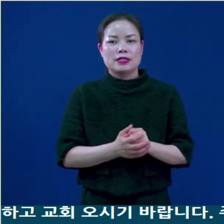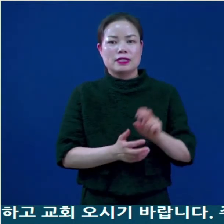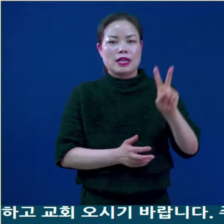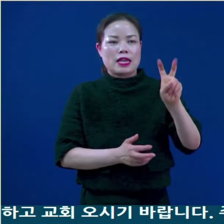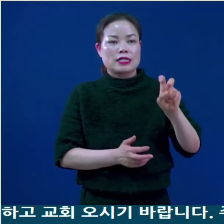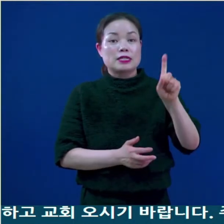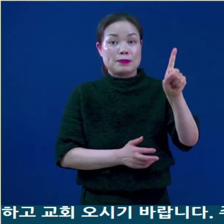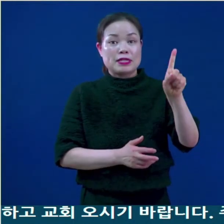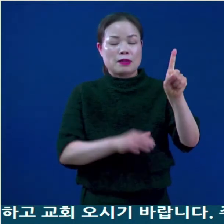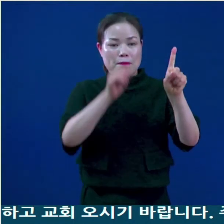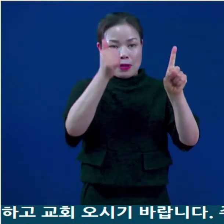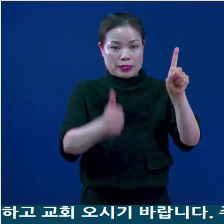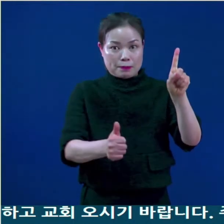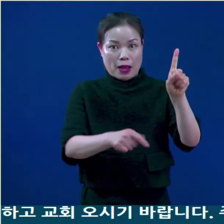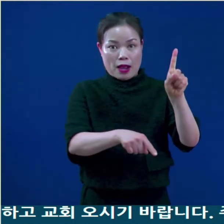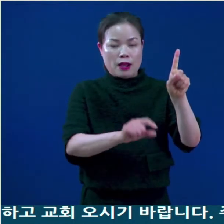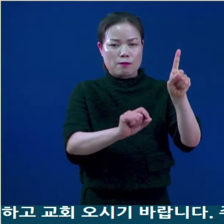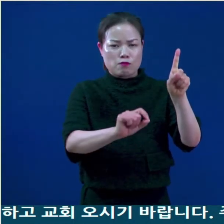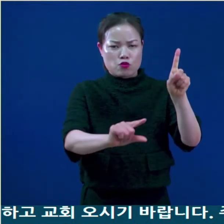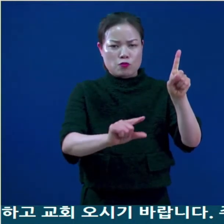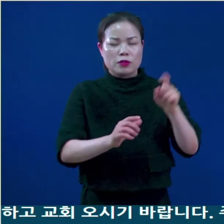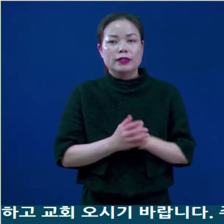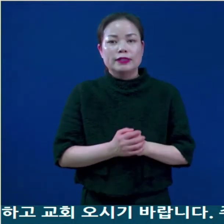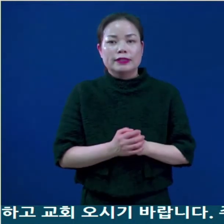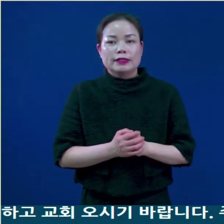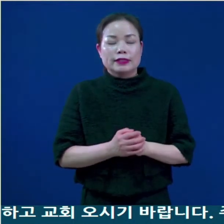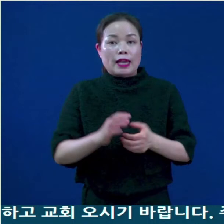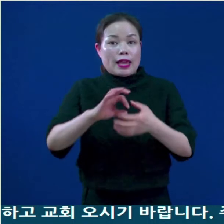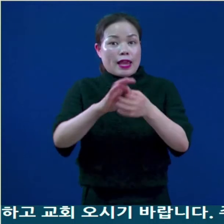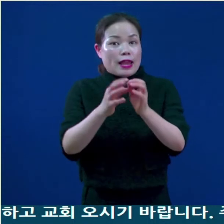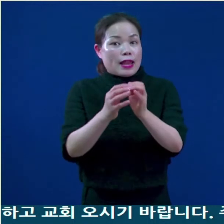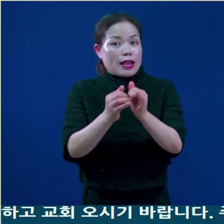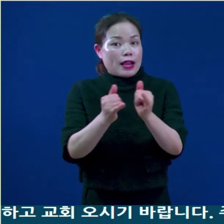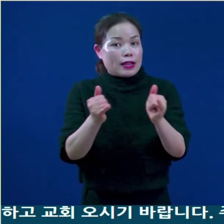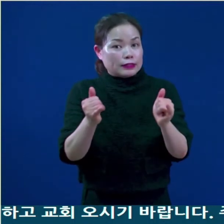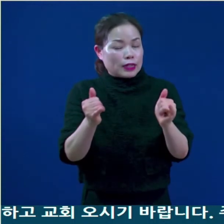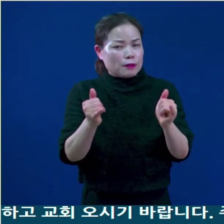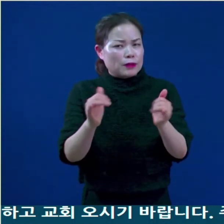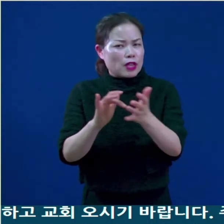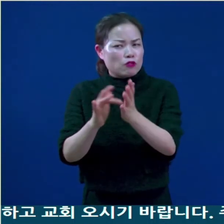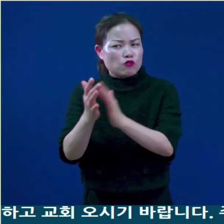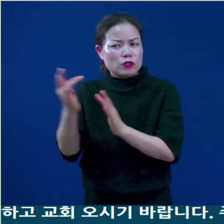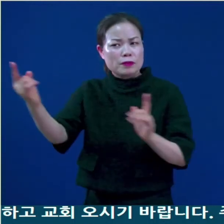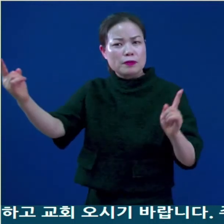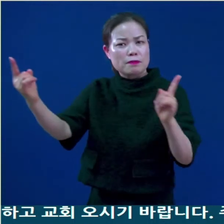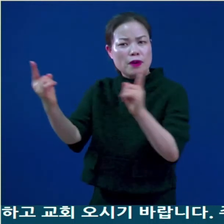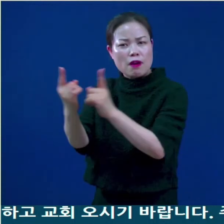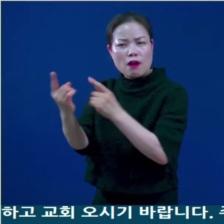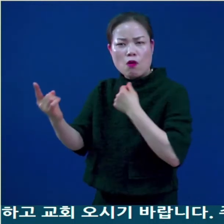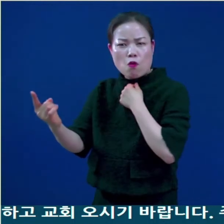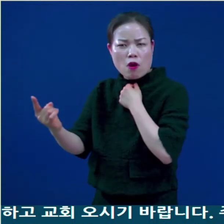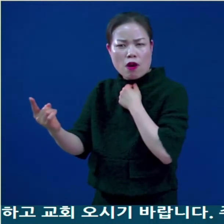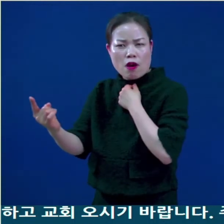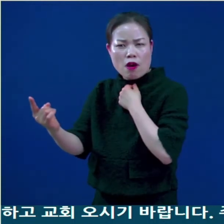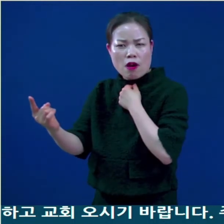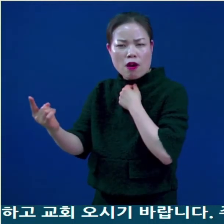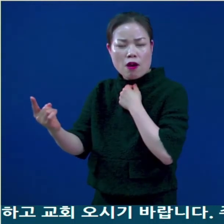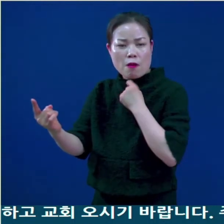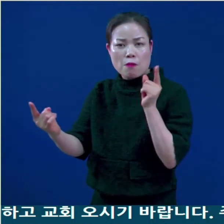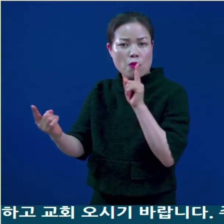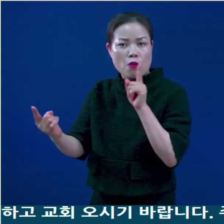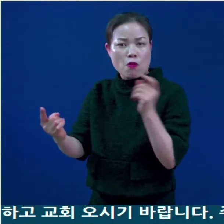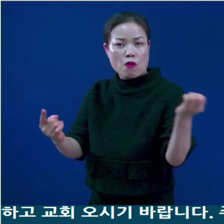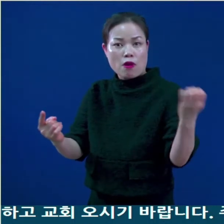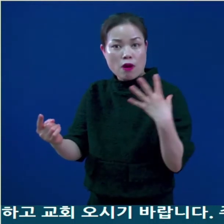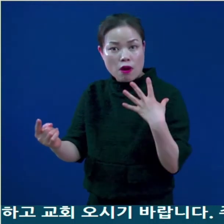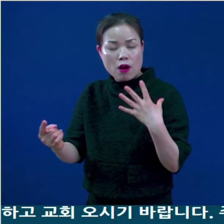21절 끝부분에 이 헬라 사람들이 예수님을 만나고자 하는데 뭐라고